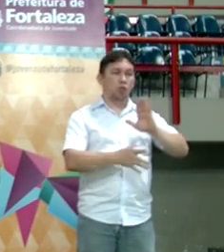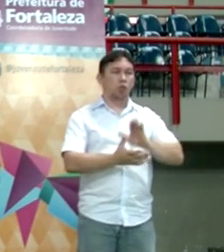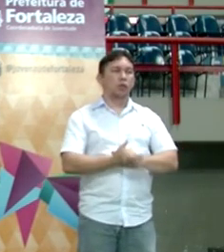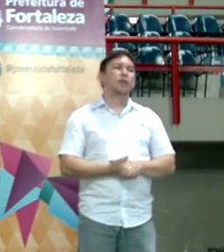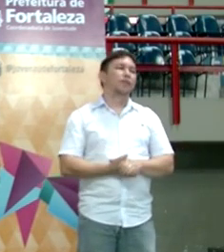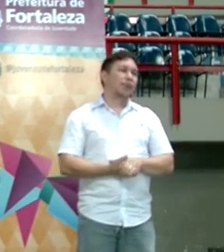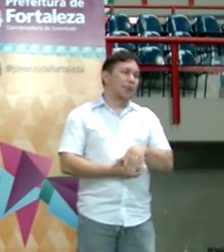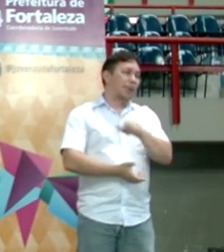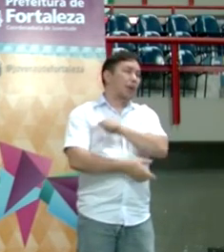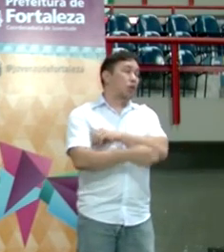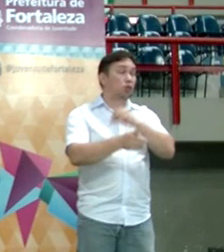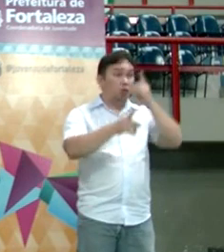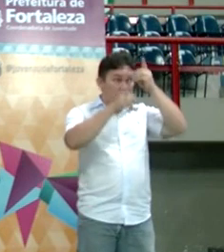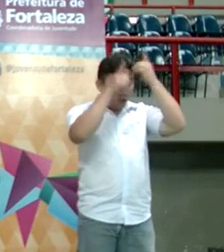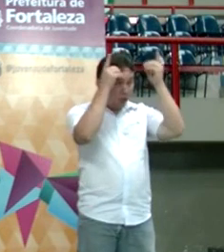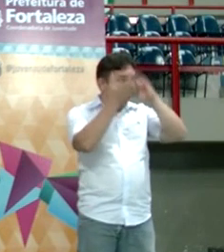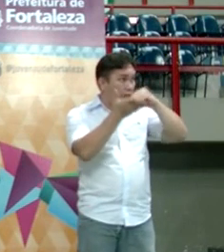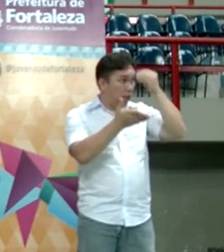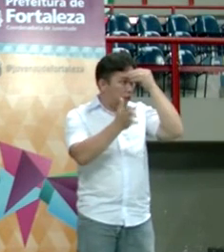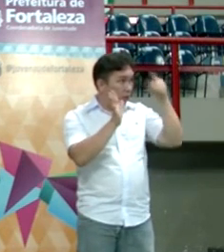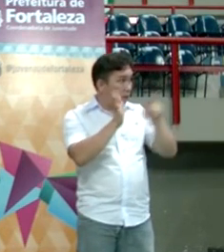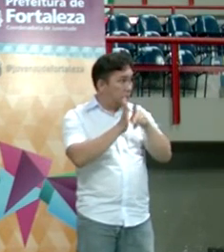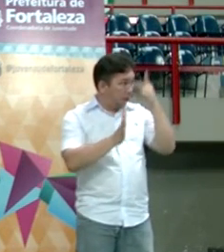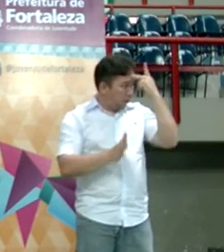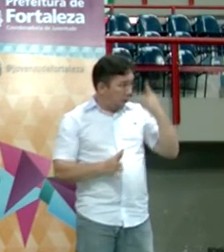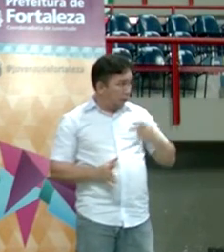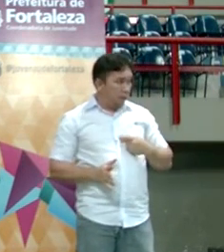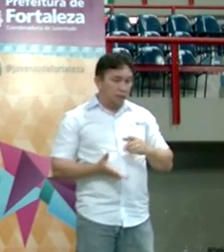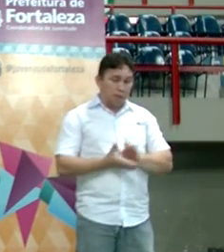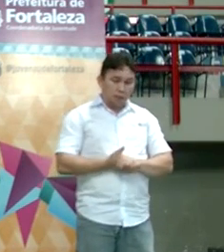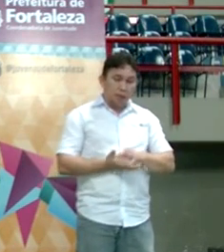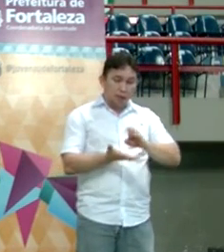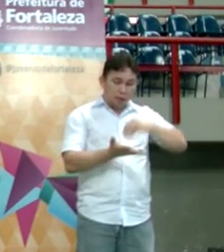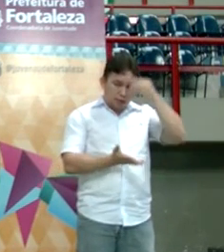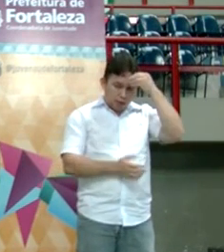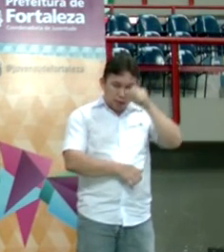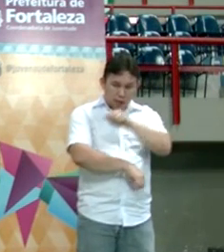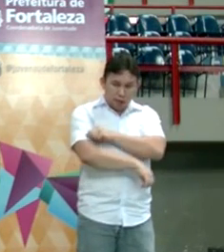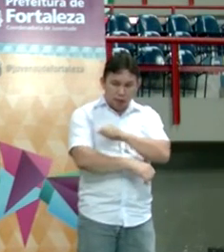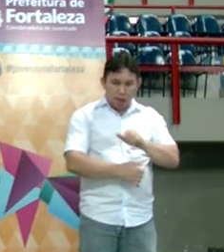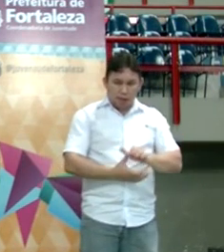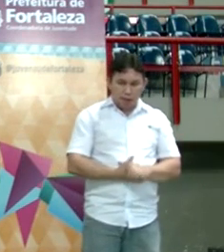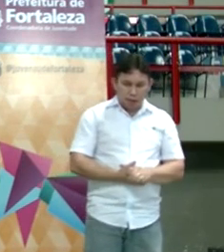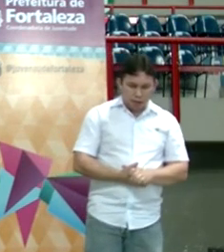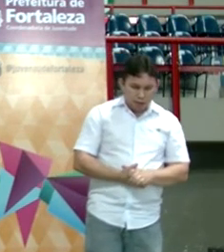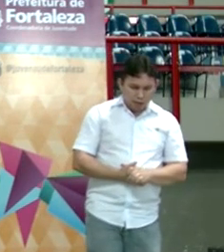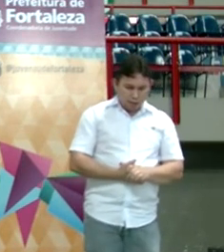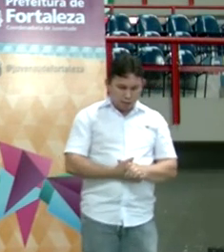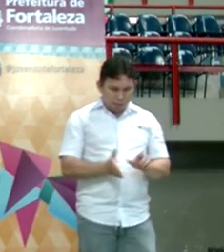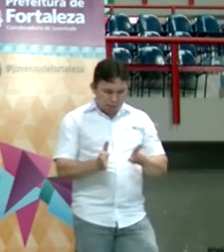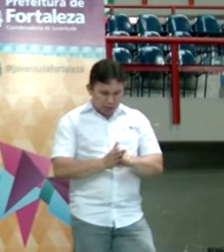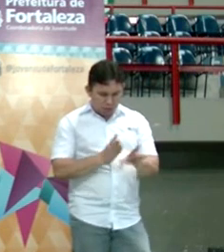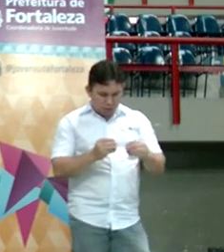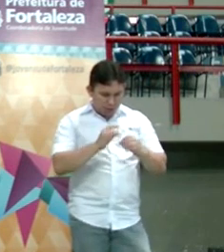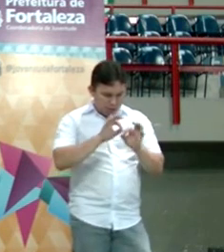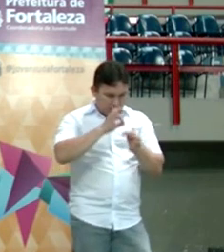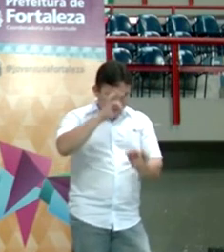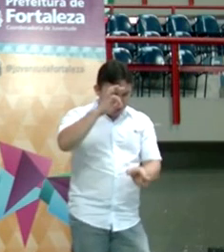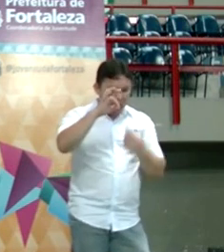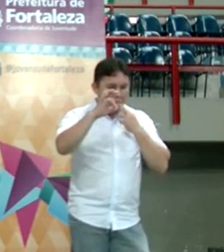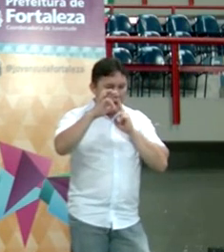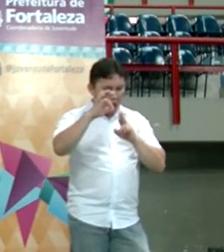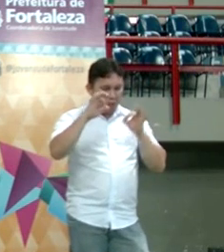ele inventa as teorias dele. Teoria de aluno. Questão que tem muita coisa, só pode